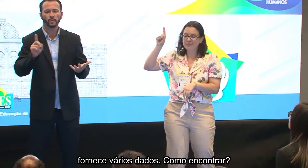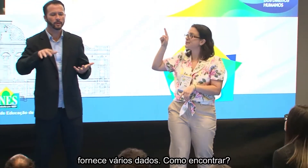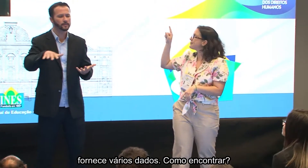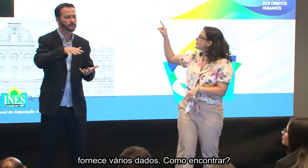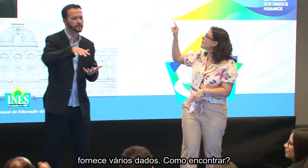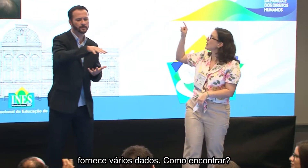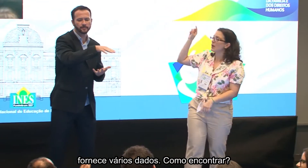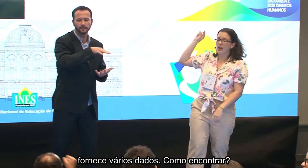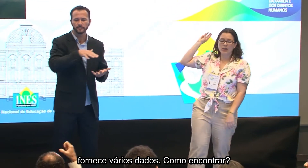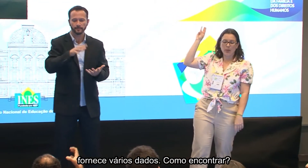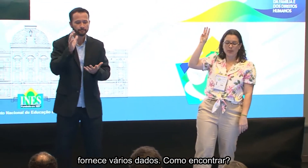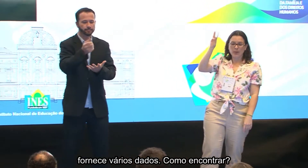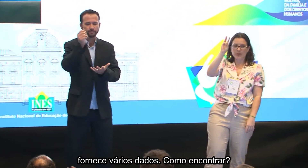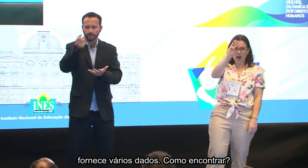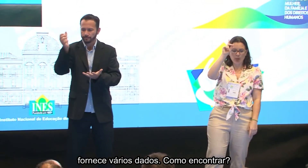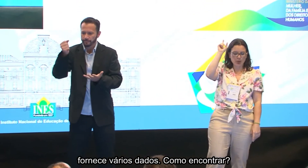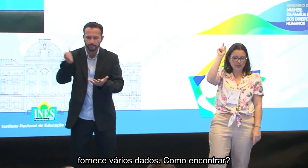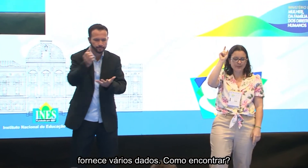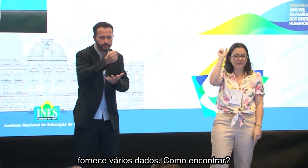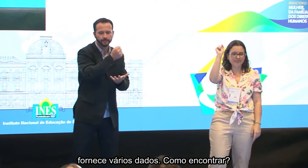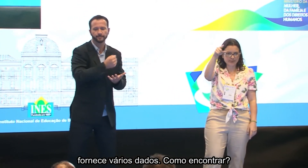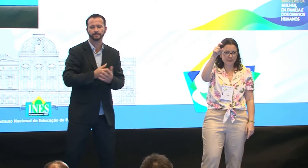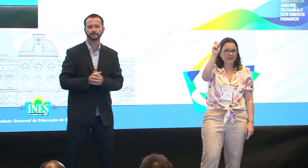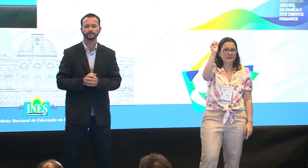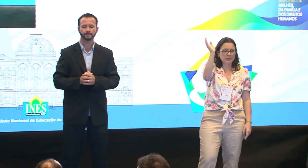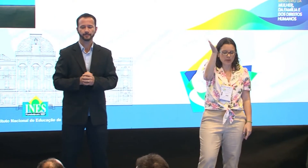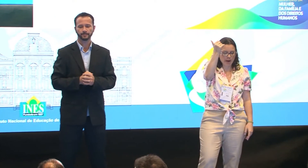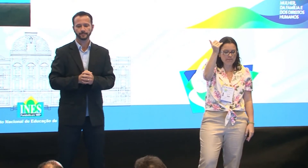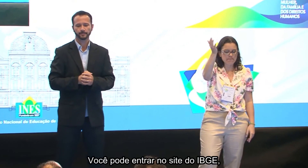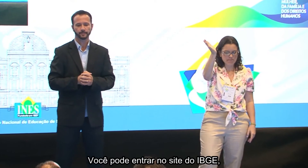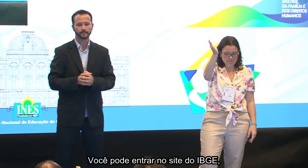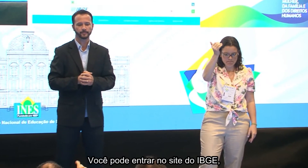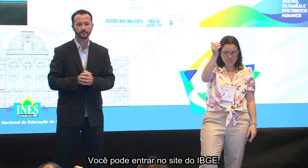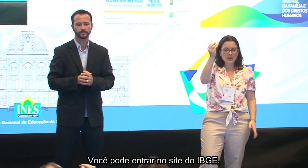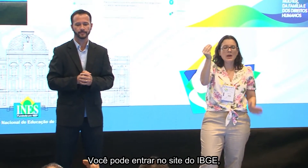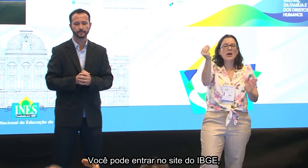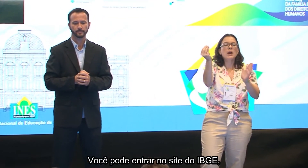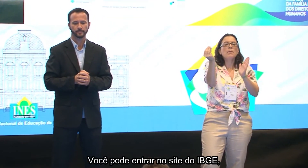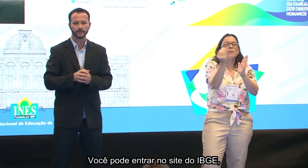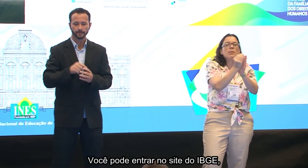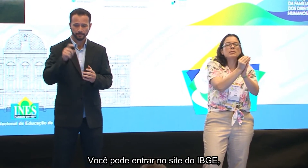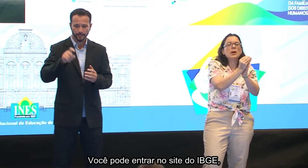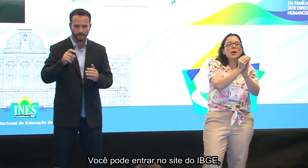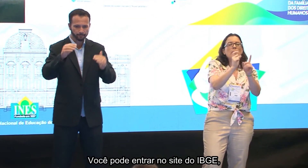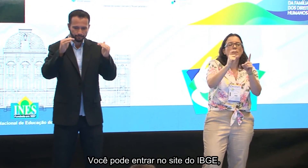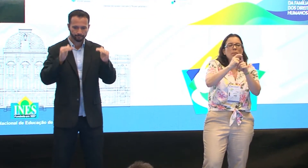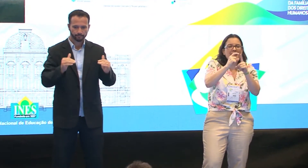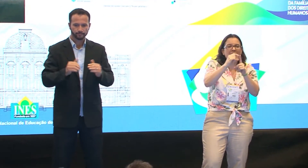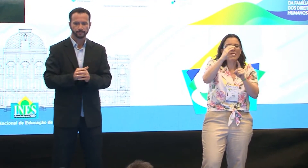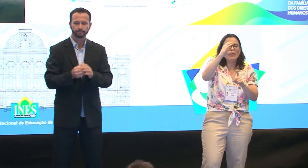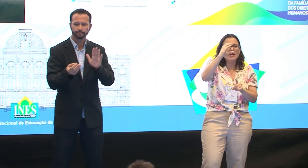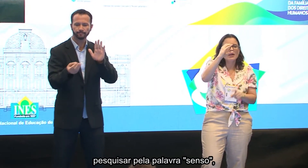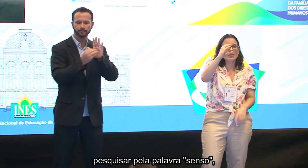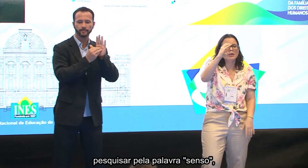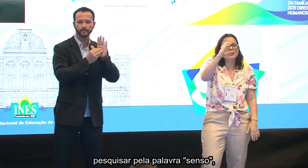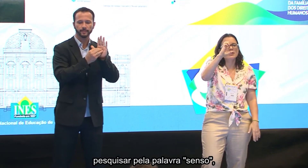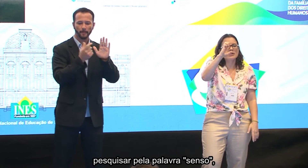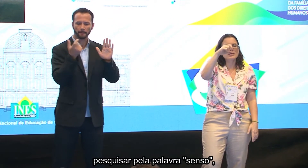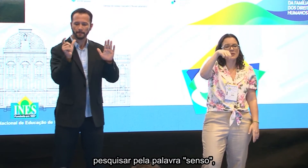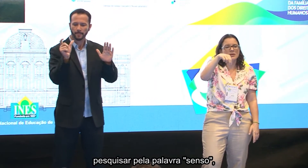ele fornece vários dados. E como encontrar? Você pode entrar no site do IBGE, pesquisar pela